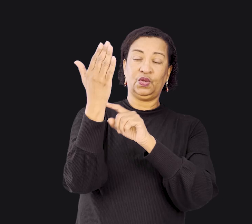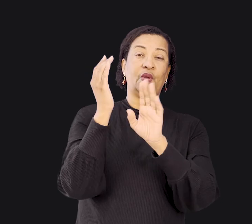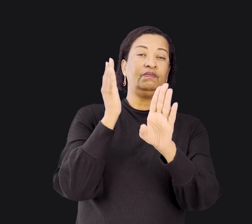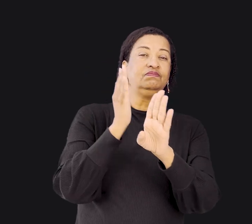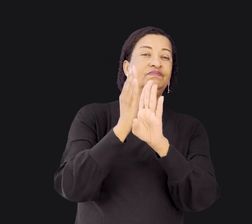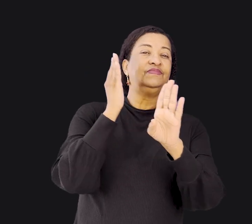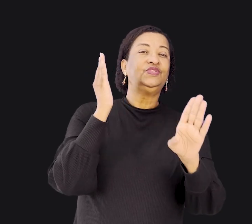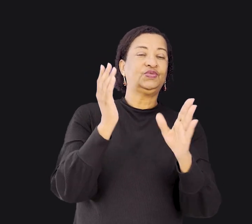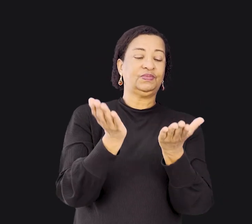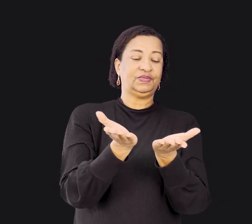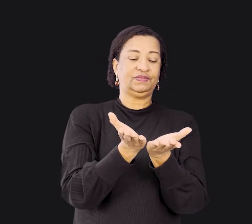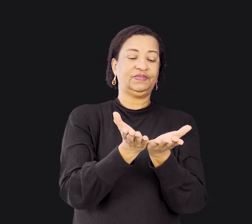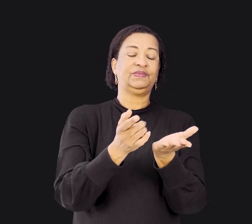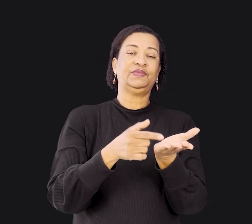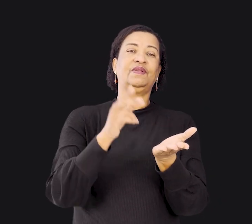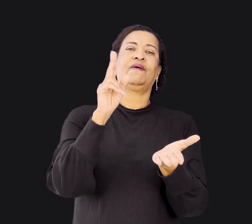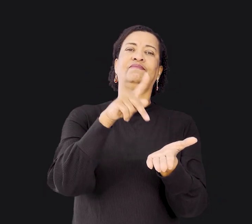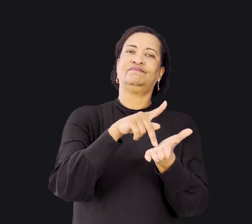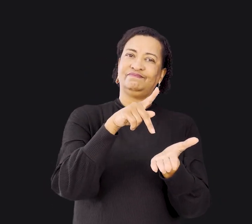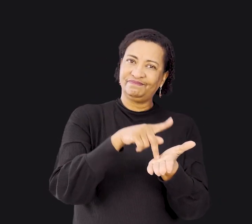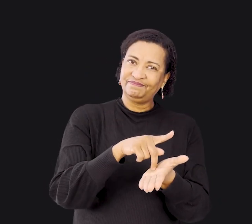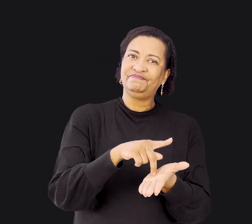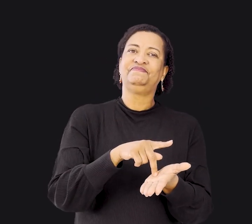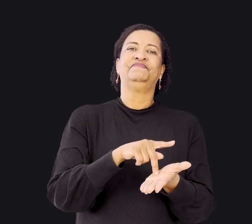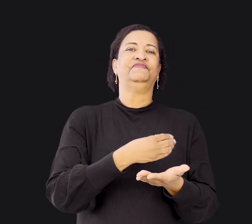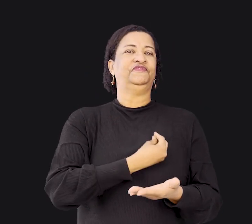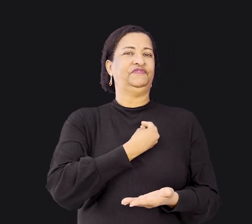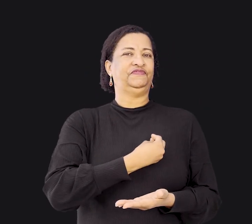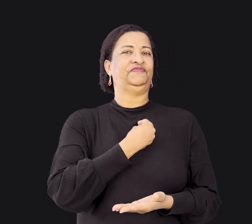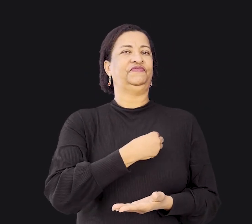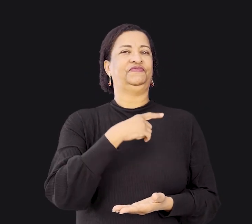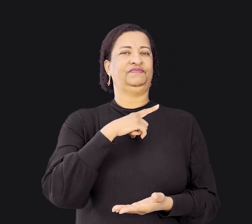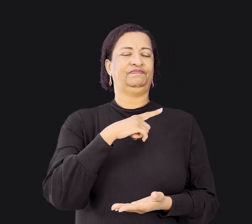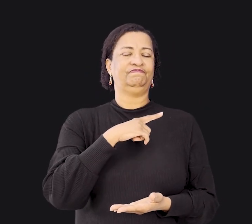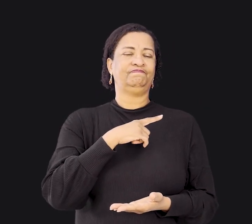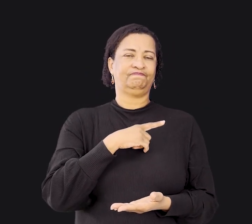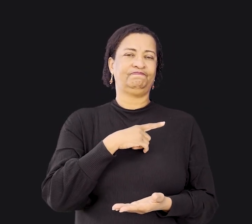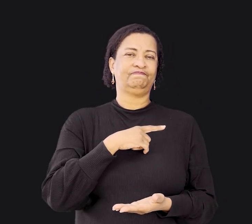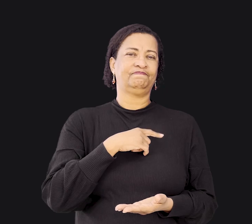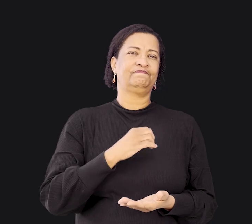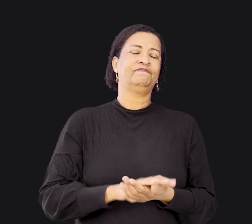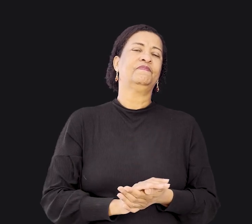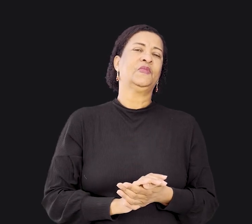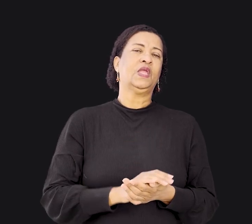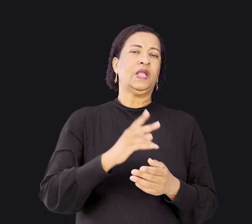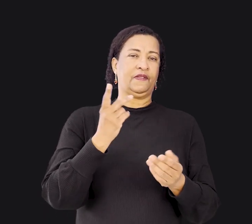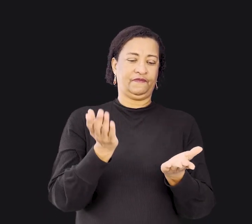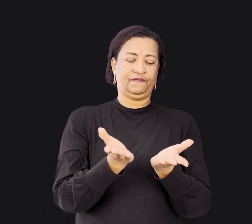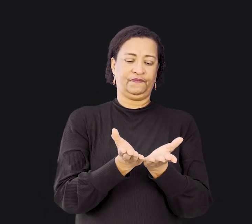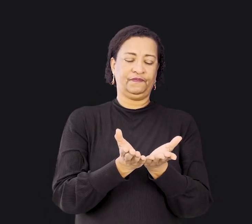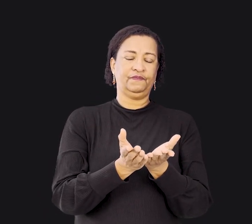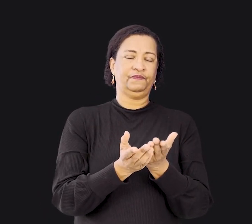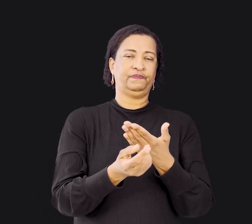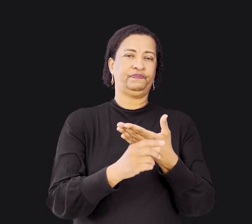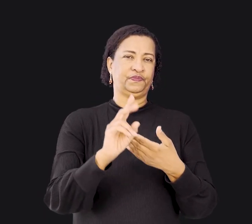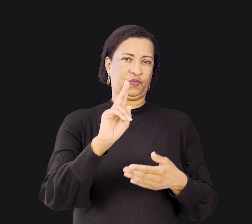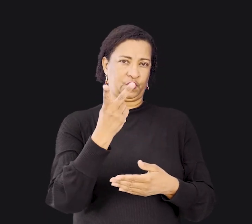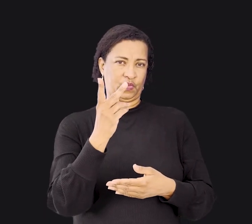descobriremos que a palavra de Deus é viva. O autor de Hebreus nos diz que a palavra de Deus é rápida, viva e poderosa. A